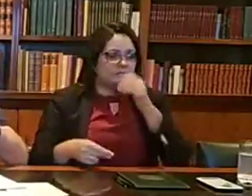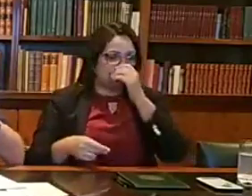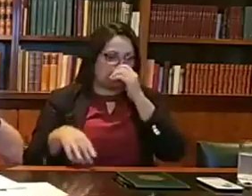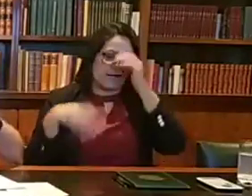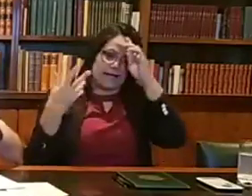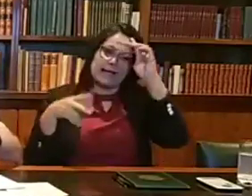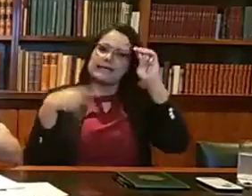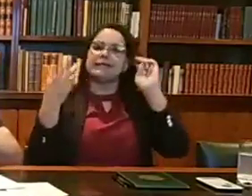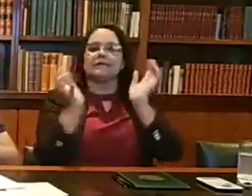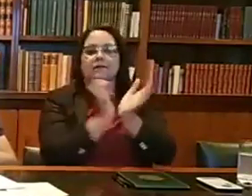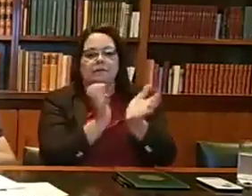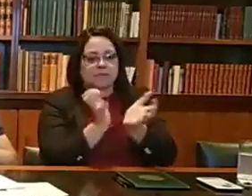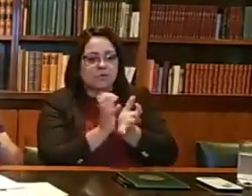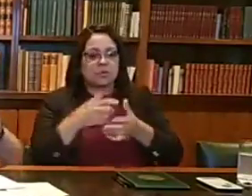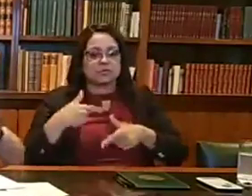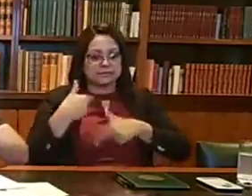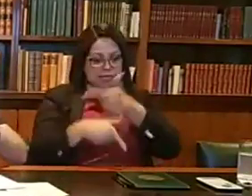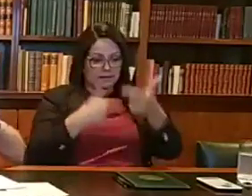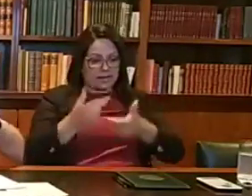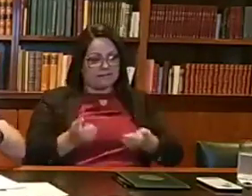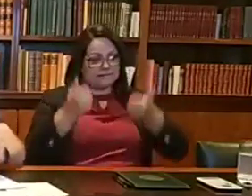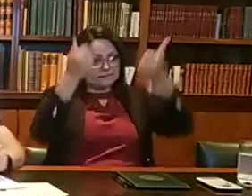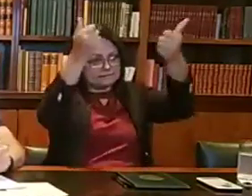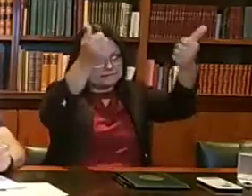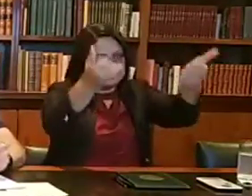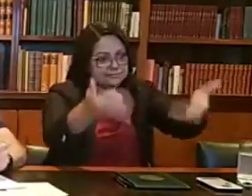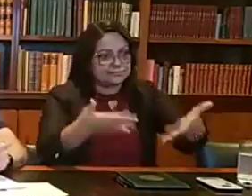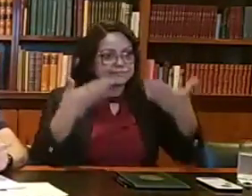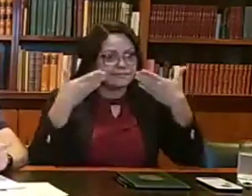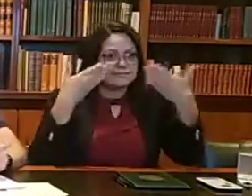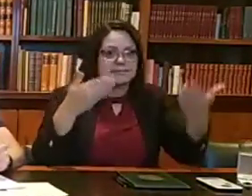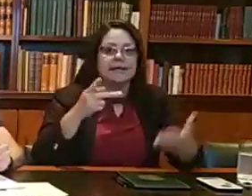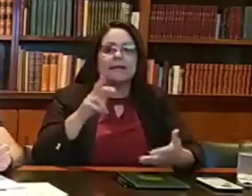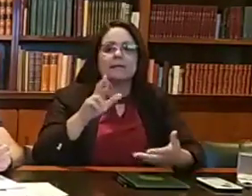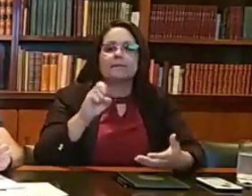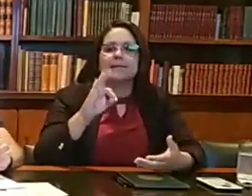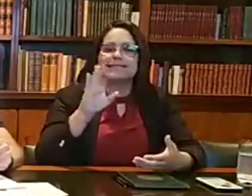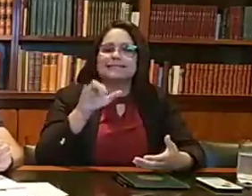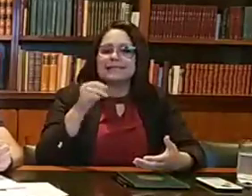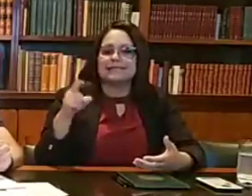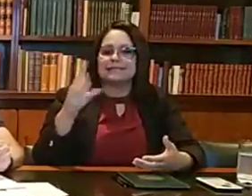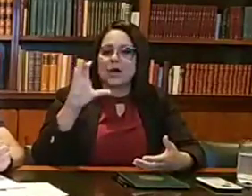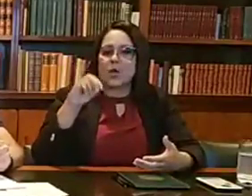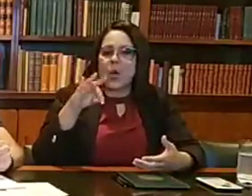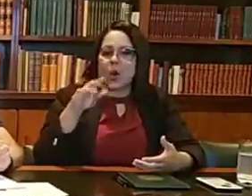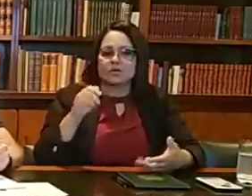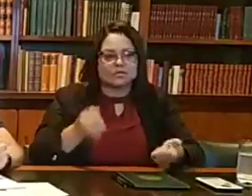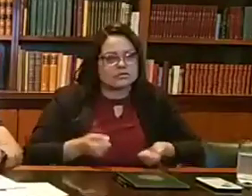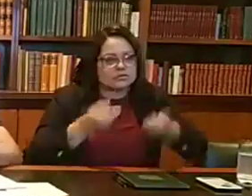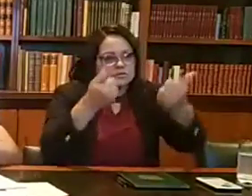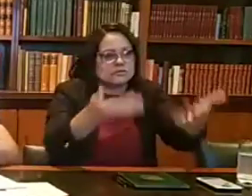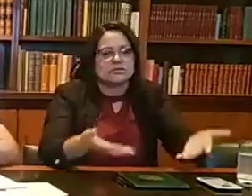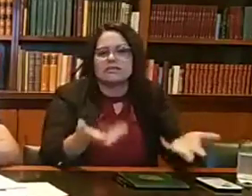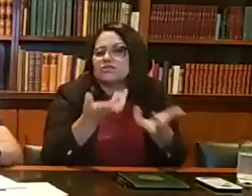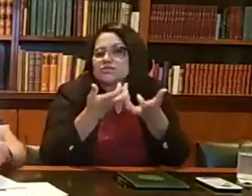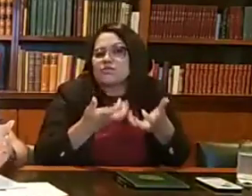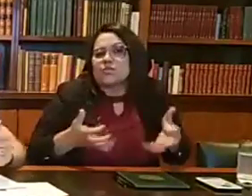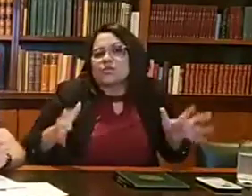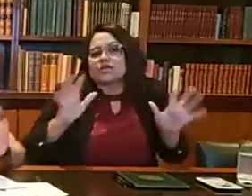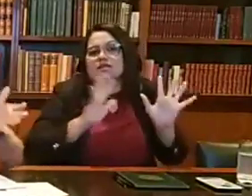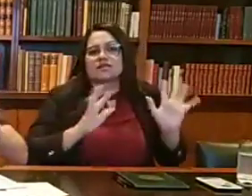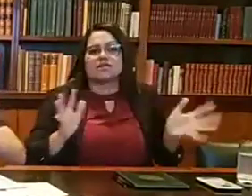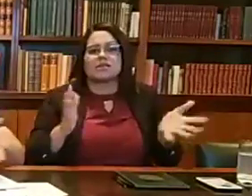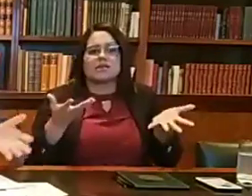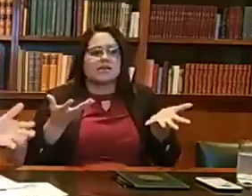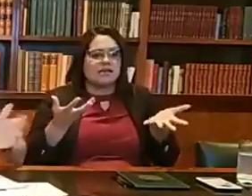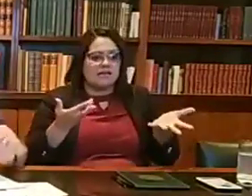de prestação de contas do nosso trabalho e que nós estamos fazendo para fazer que o Roraima deixe de ser uma área isolada